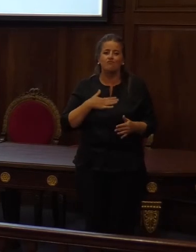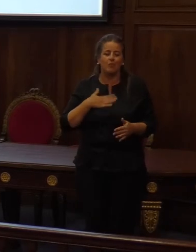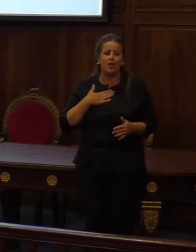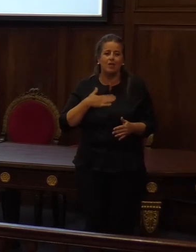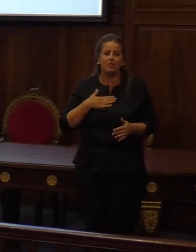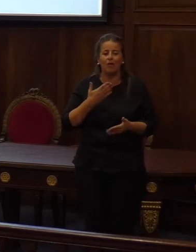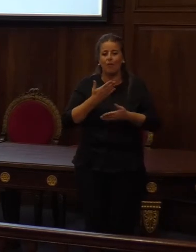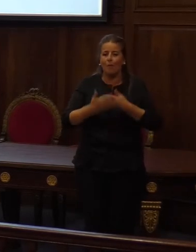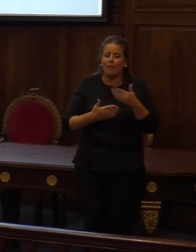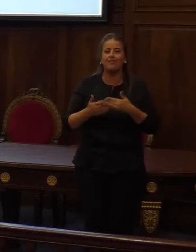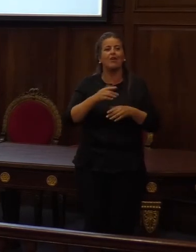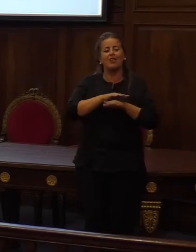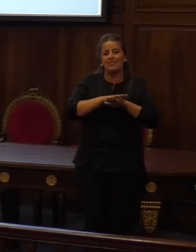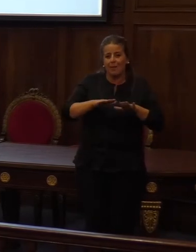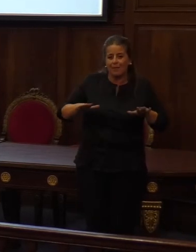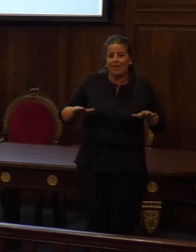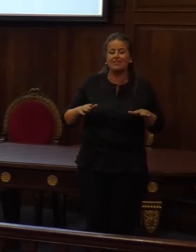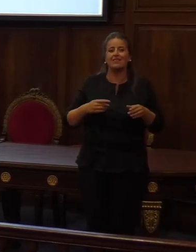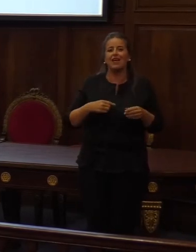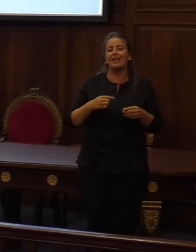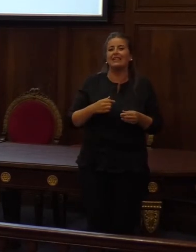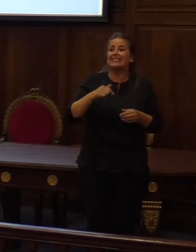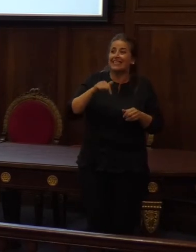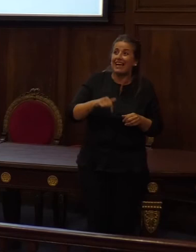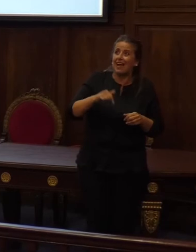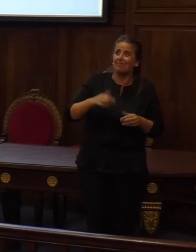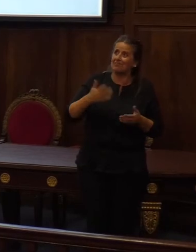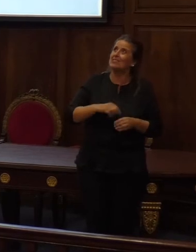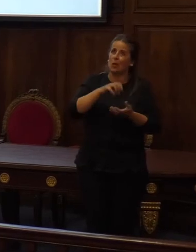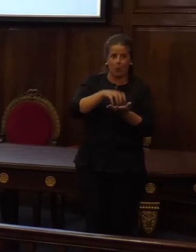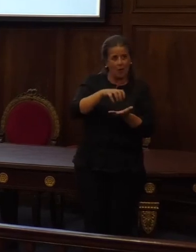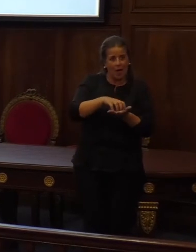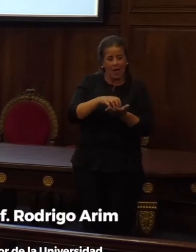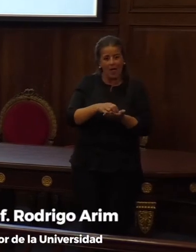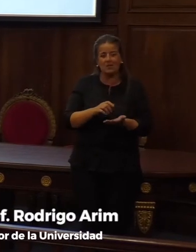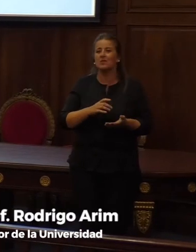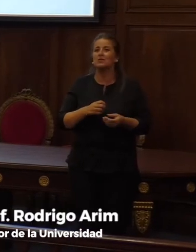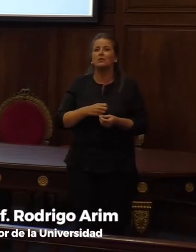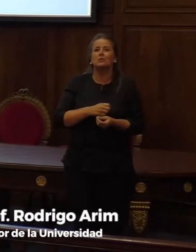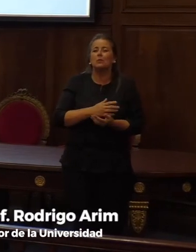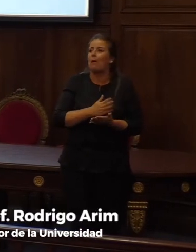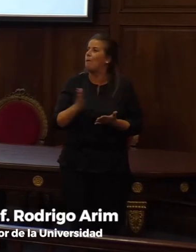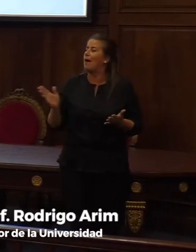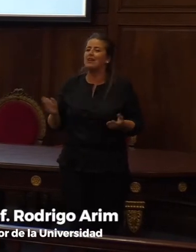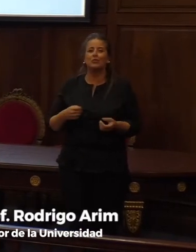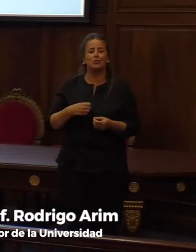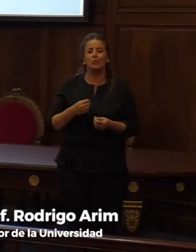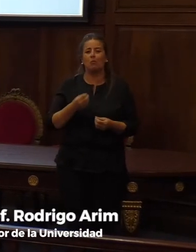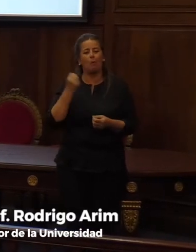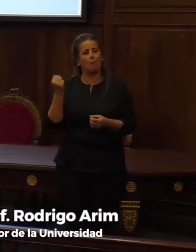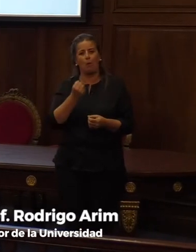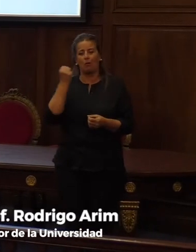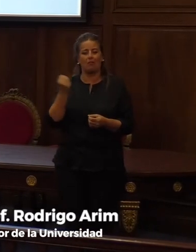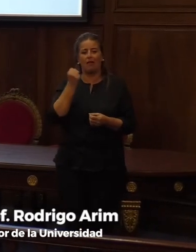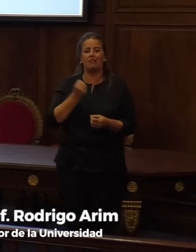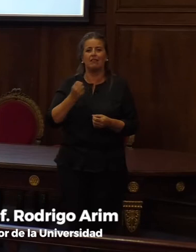Compartiendo esta mesa y en esta instancia, en este Paralimpo, que es sin duda el espacio físico más significativo de toda